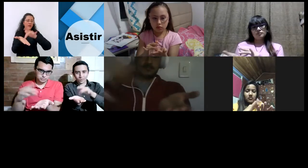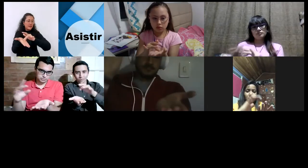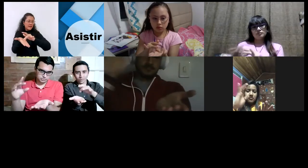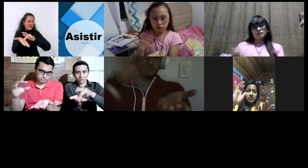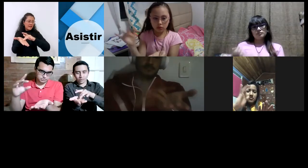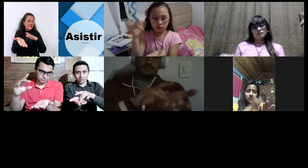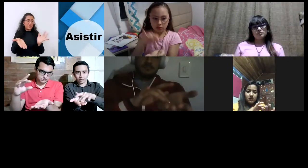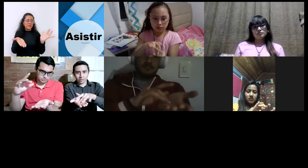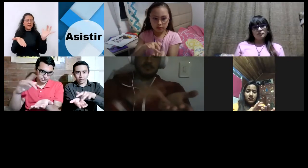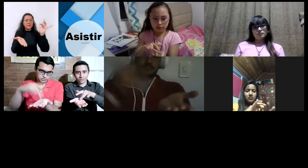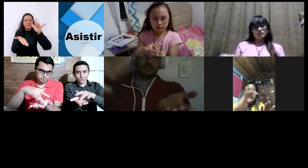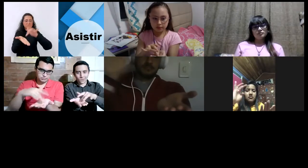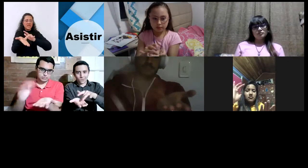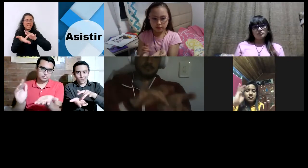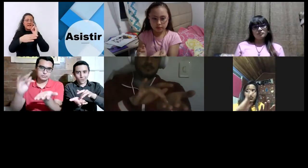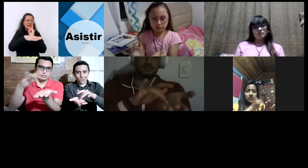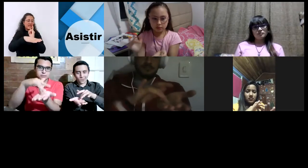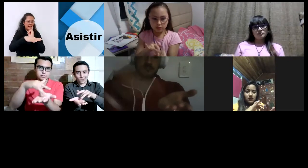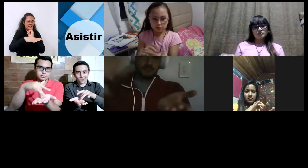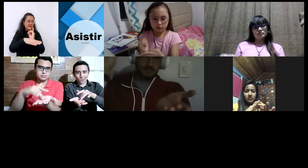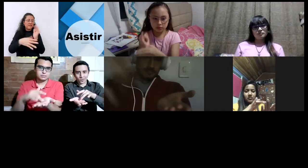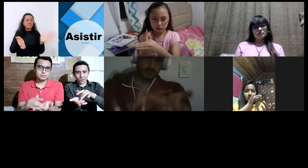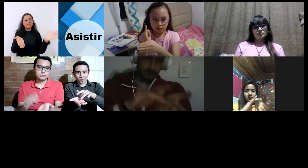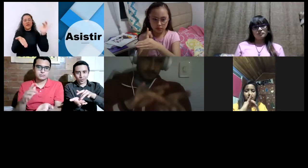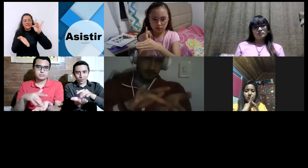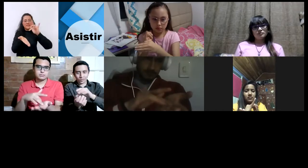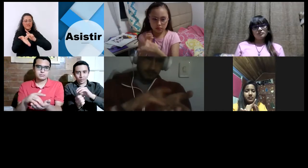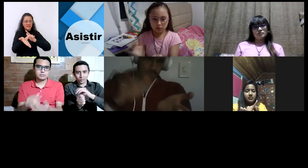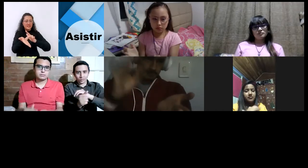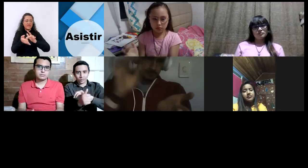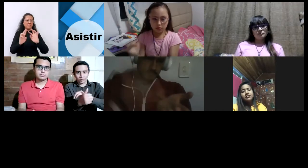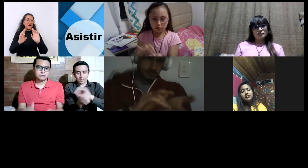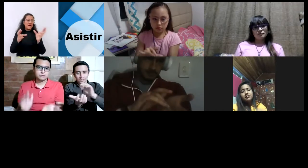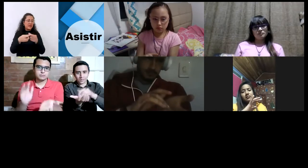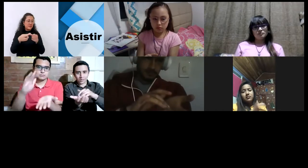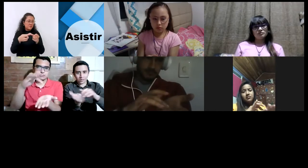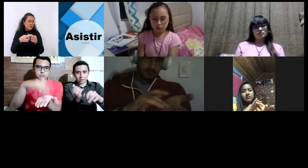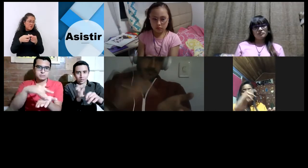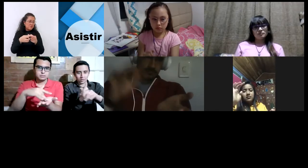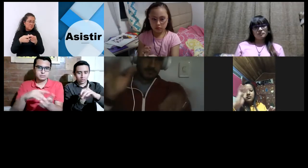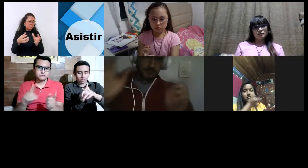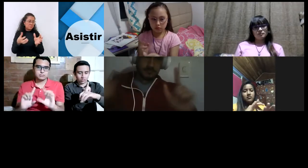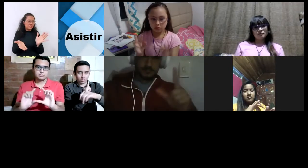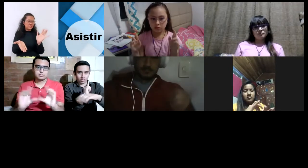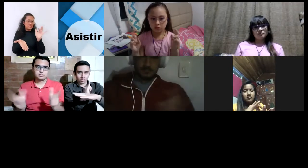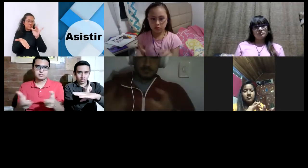a la iglesia. Por ejemplo, decimos llegué a la iglesia, asistir a la reunión. Eso es lo